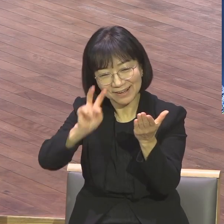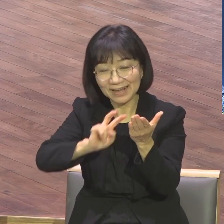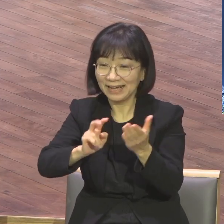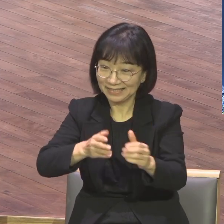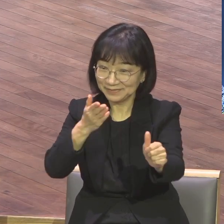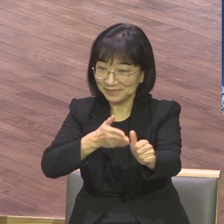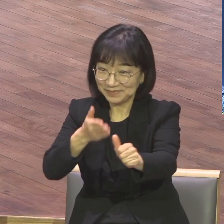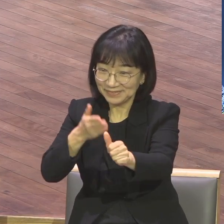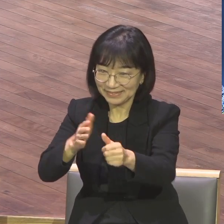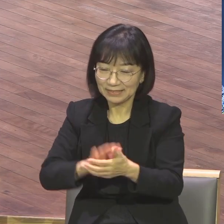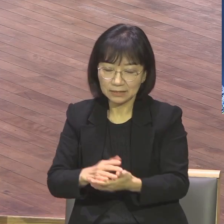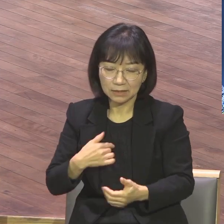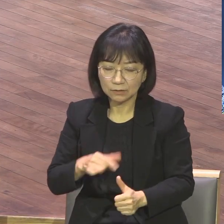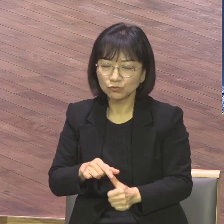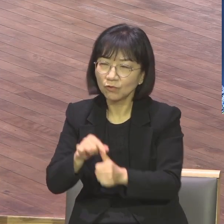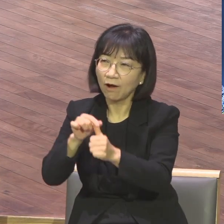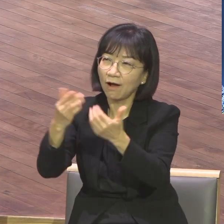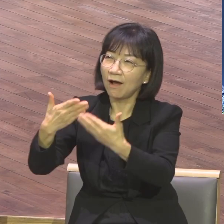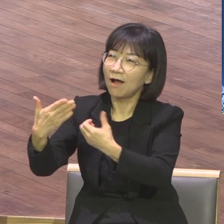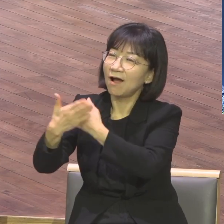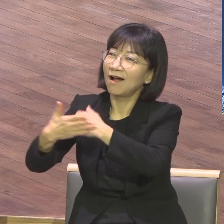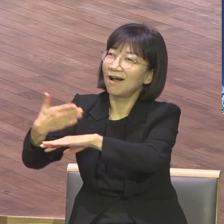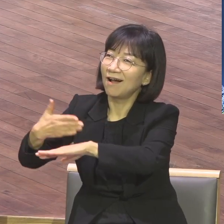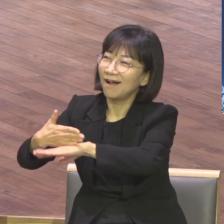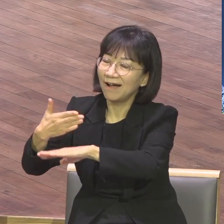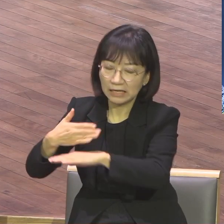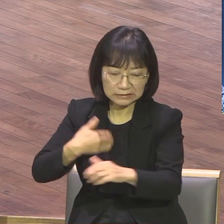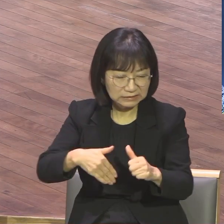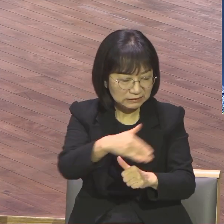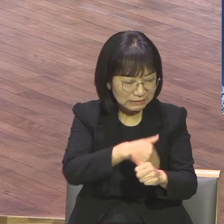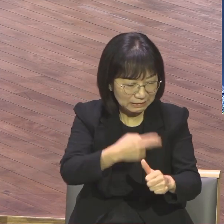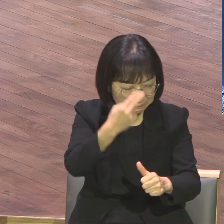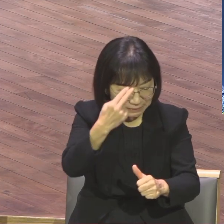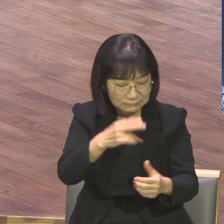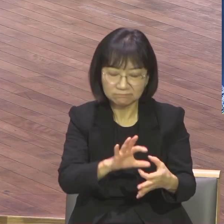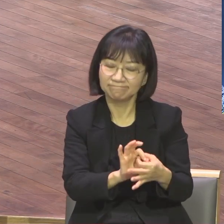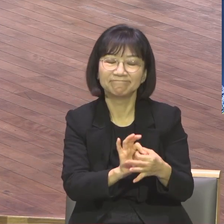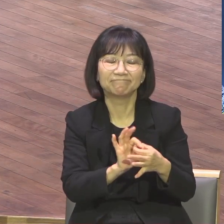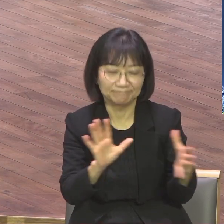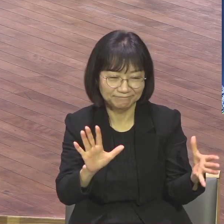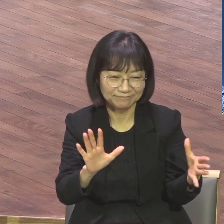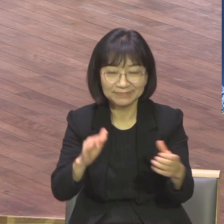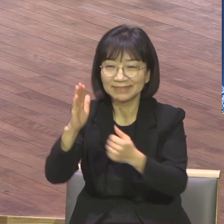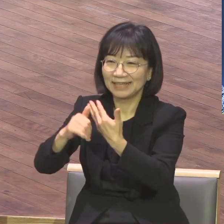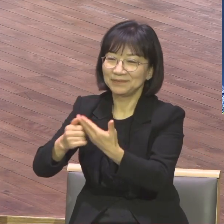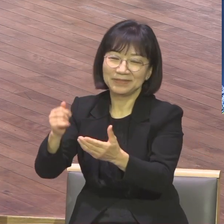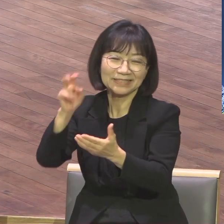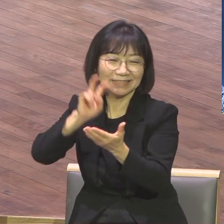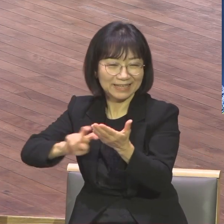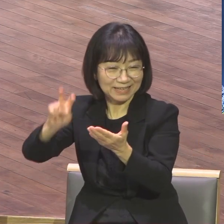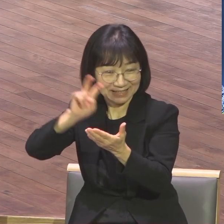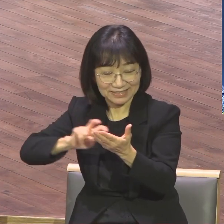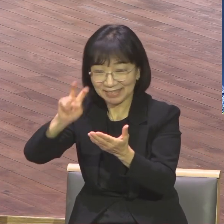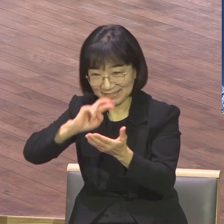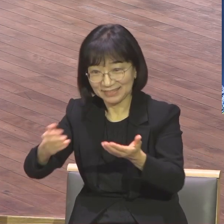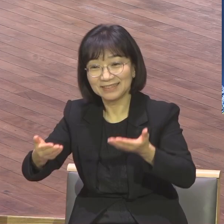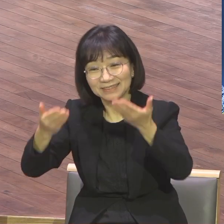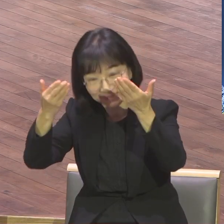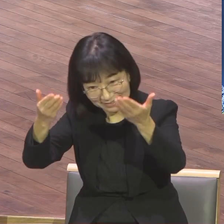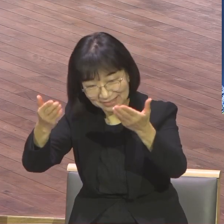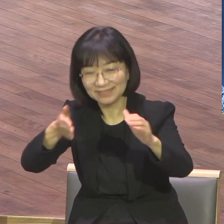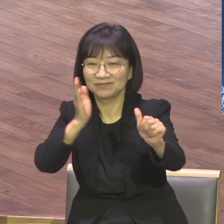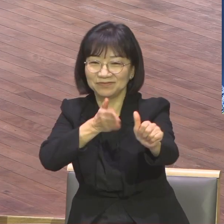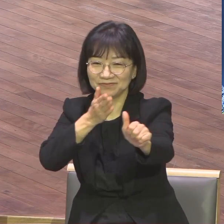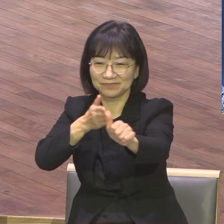은혜 감격하면서 환경 상황 상관없이 호산나 하나님을 찬양하는 그런 영혼이